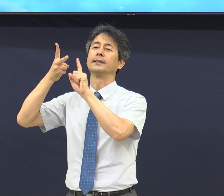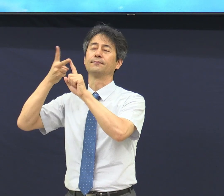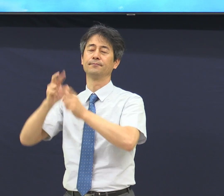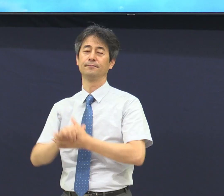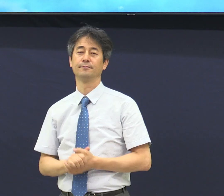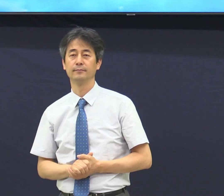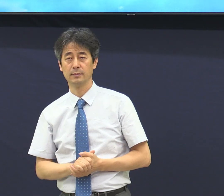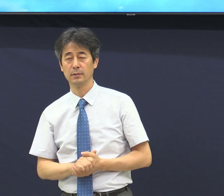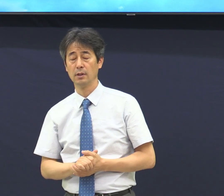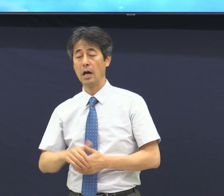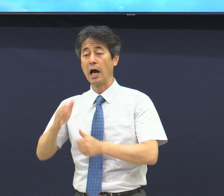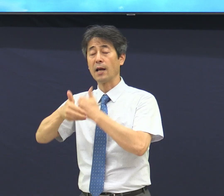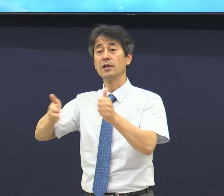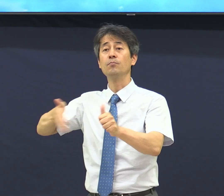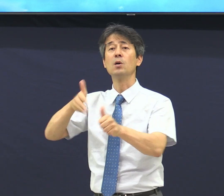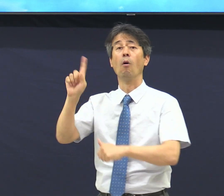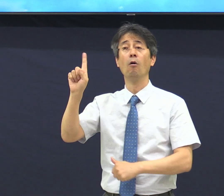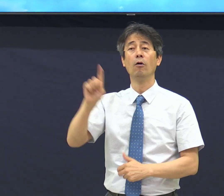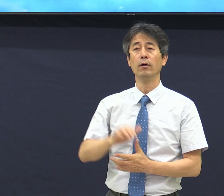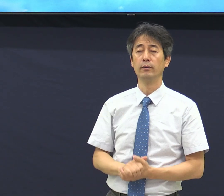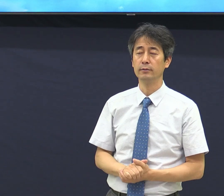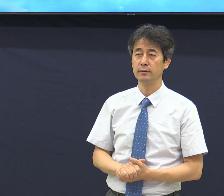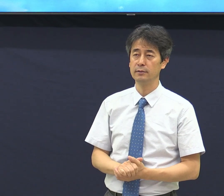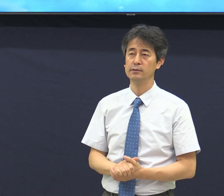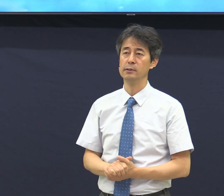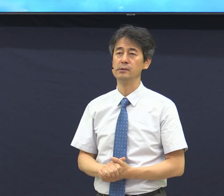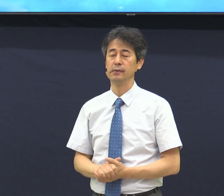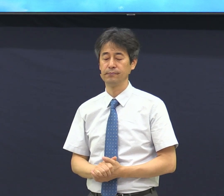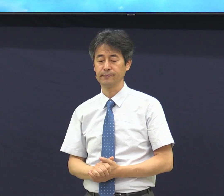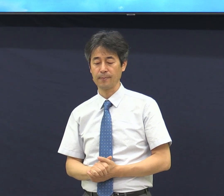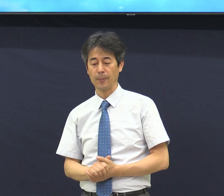또한 두 번째, 하나님의 섭리는 무엇입니까?